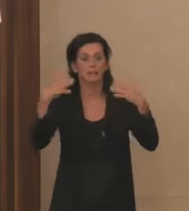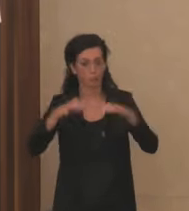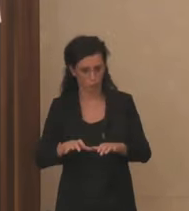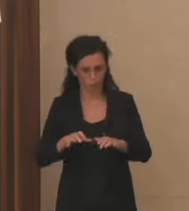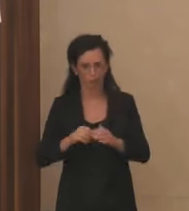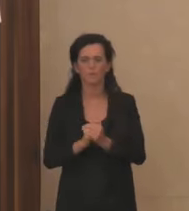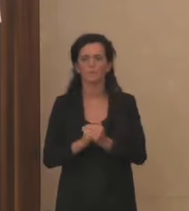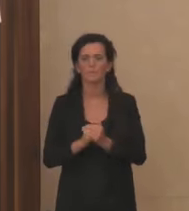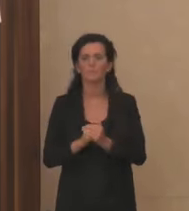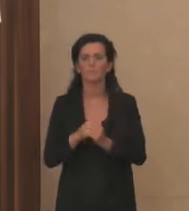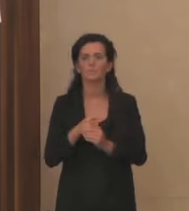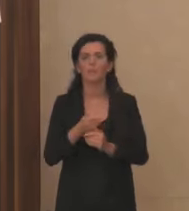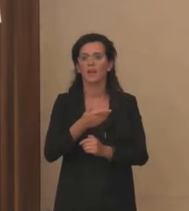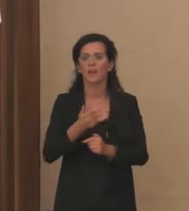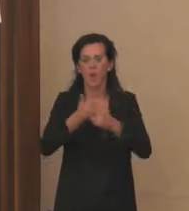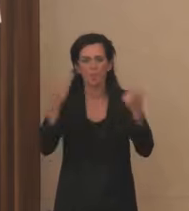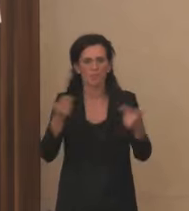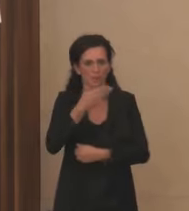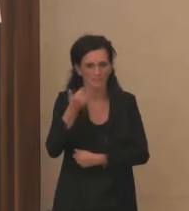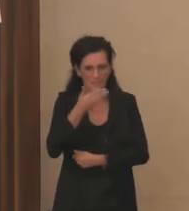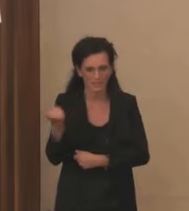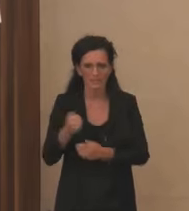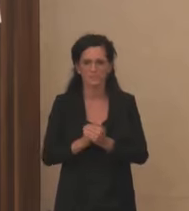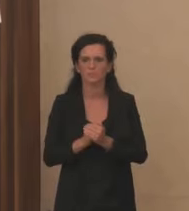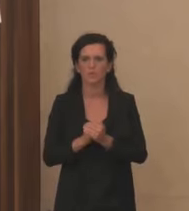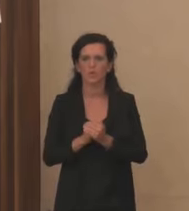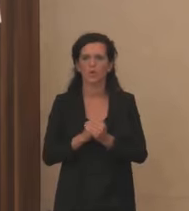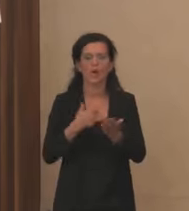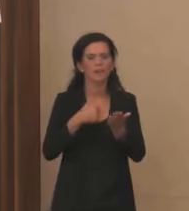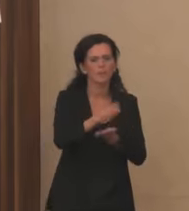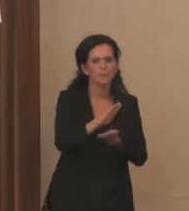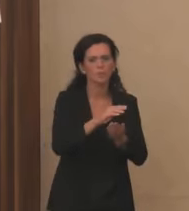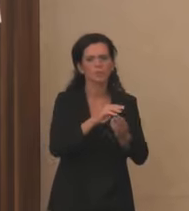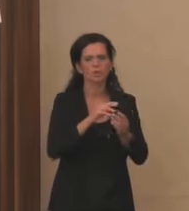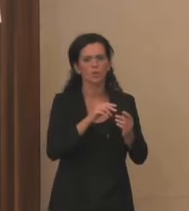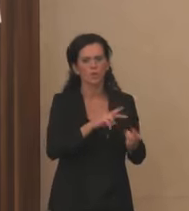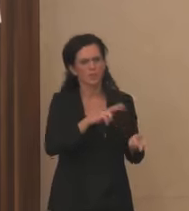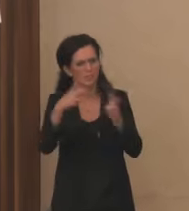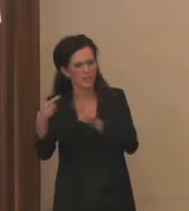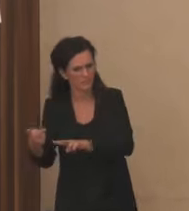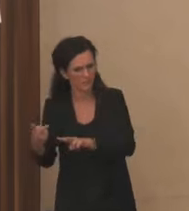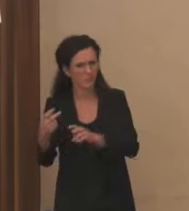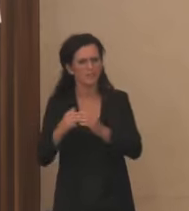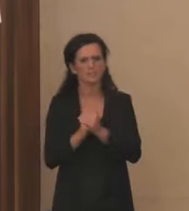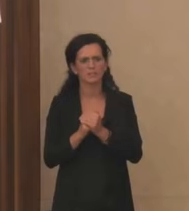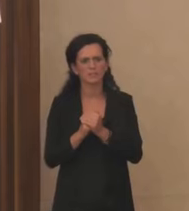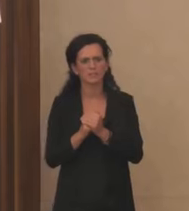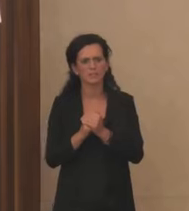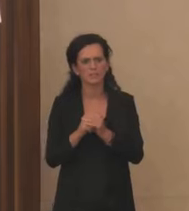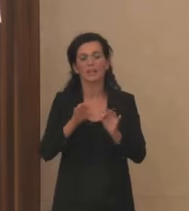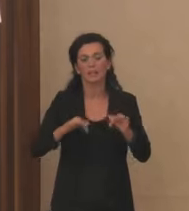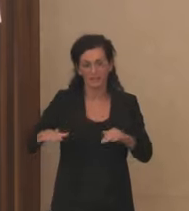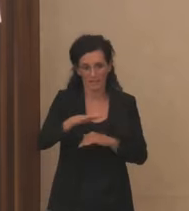lavorativo, l'aumento dell'assenteismo, il rifiuto del trasferimento e insediamento in territori senza medici. Questo si sta verificando